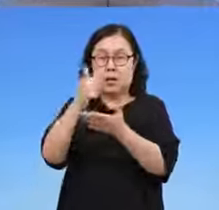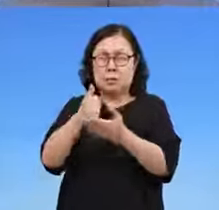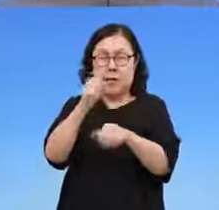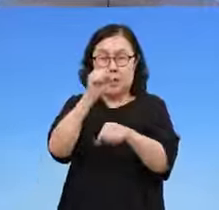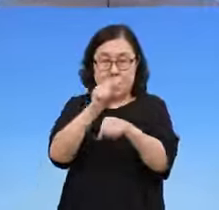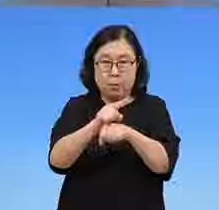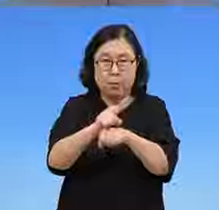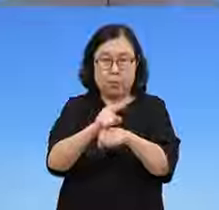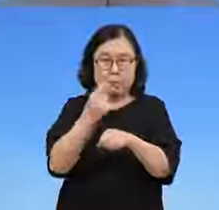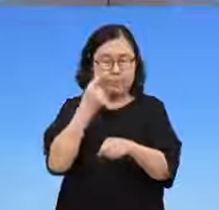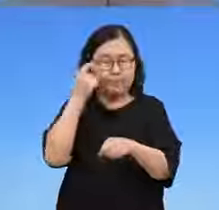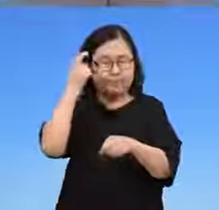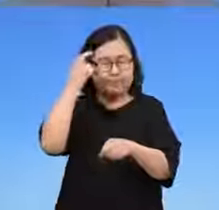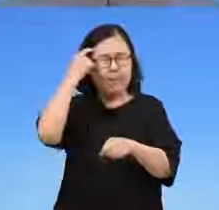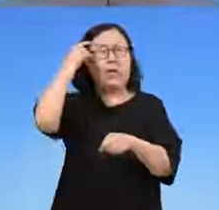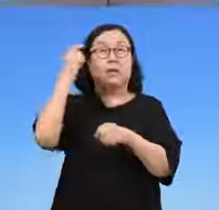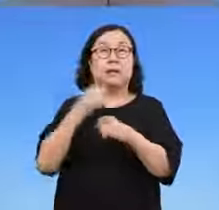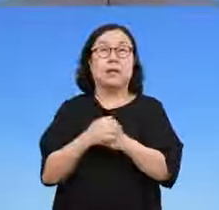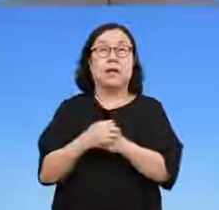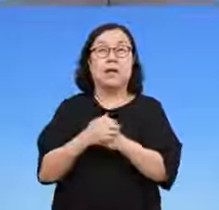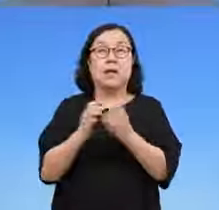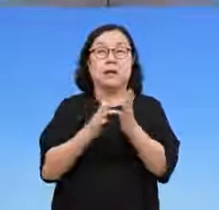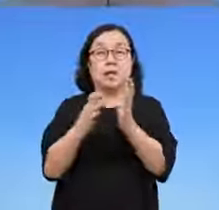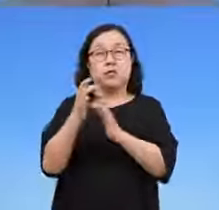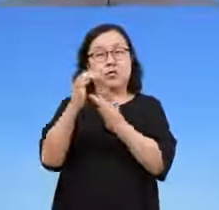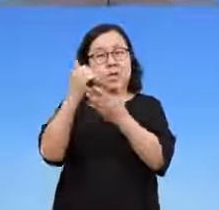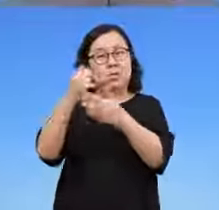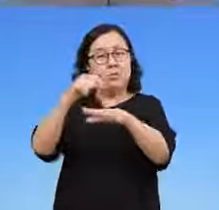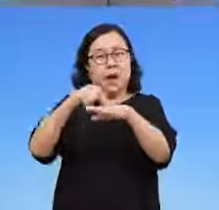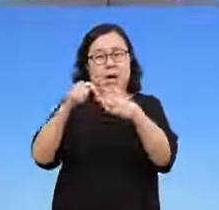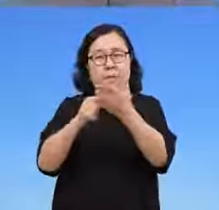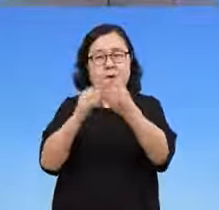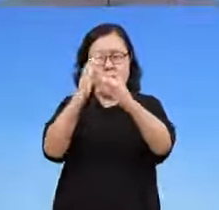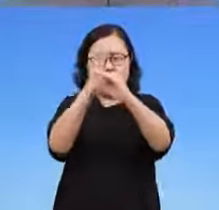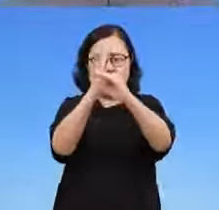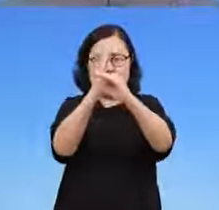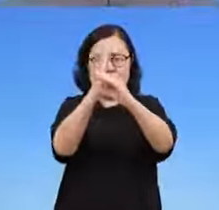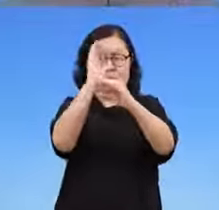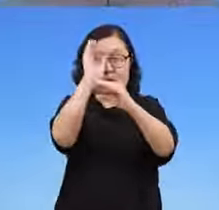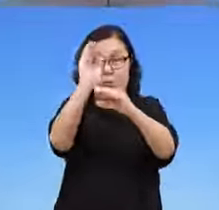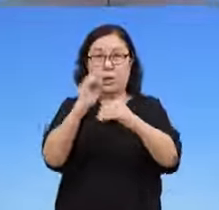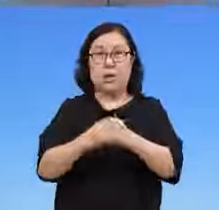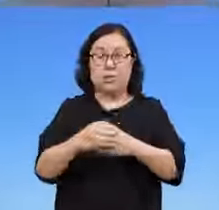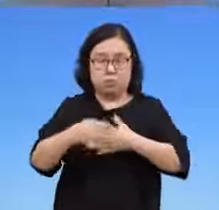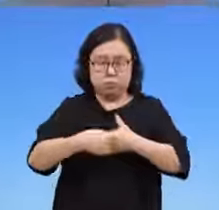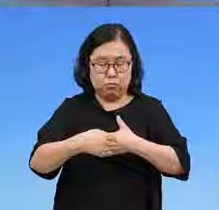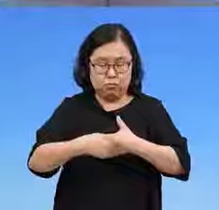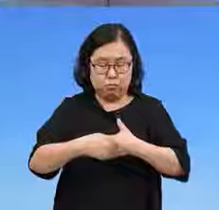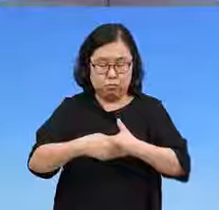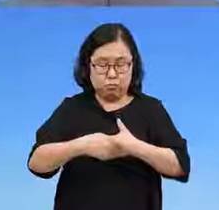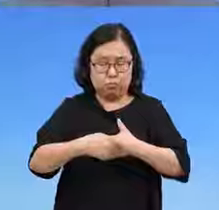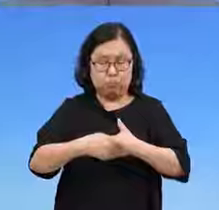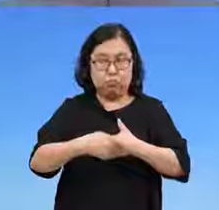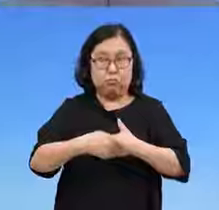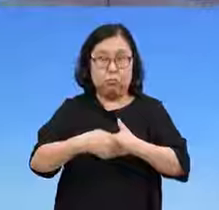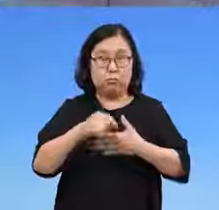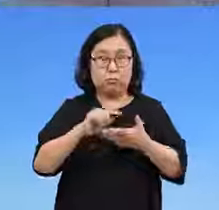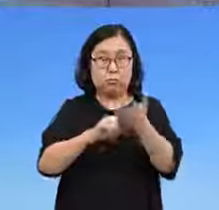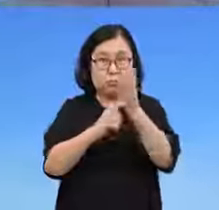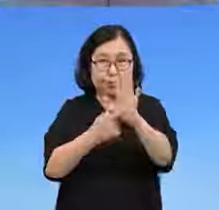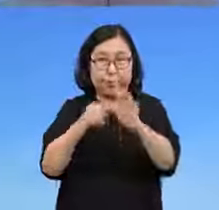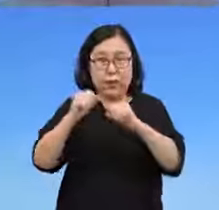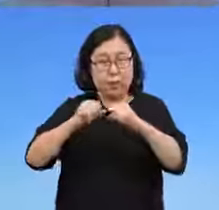발견하는데, 여러분, 우리 예수님은 항상 중심을 보시는 분이라는 겁니다. 그 겉으로 드러나는 행동이 좀